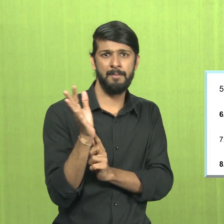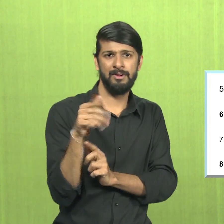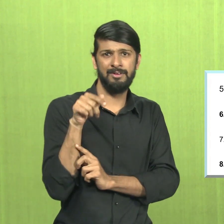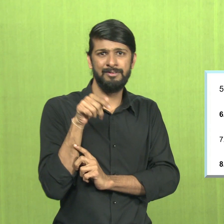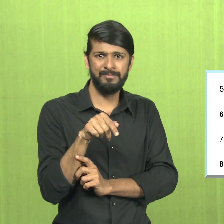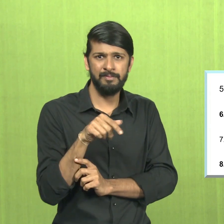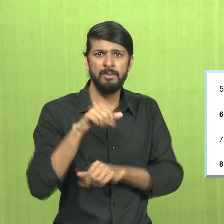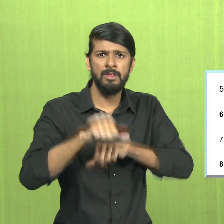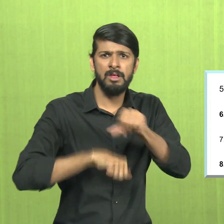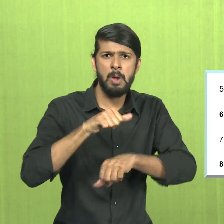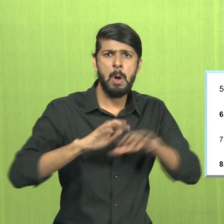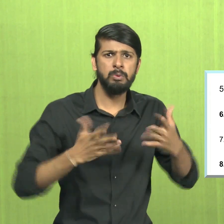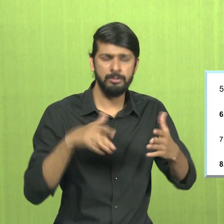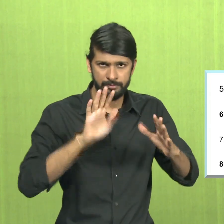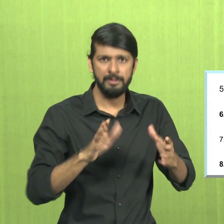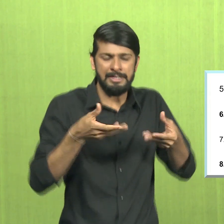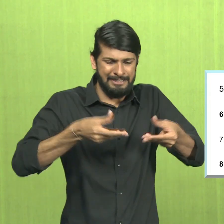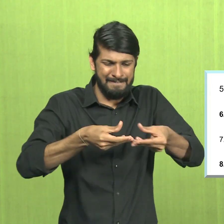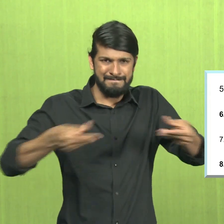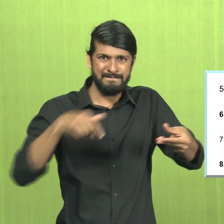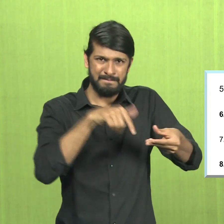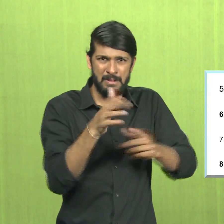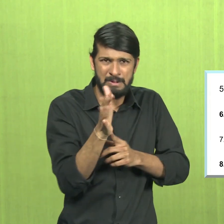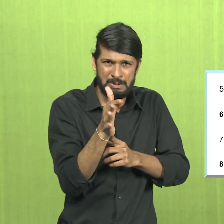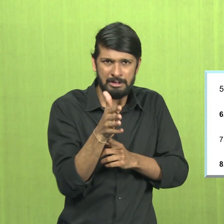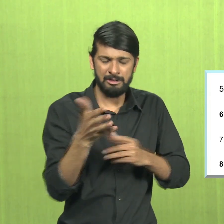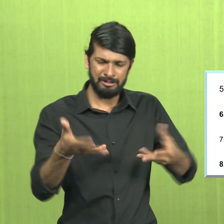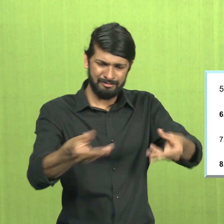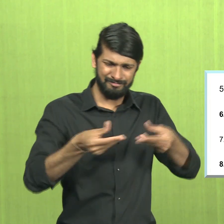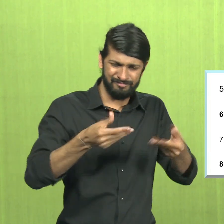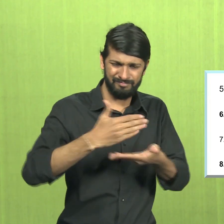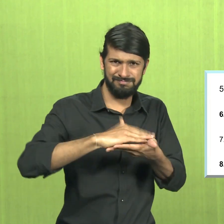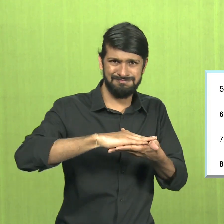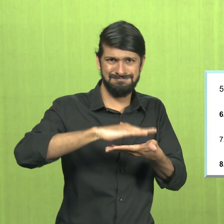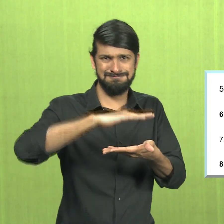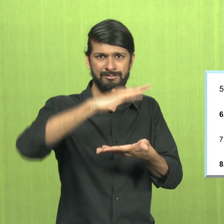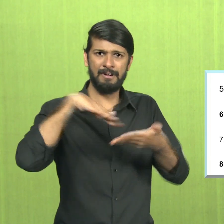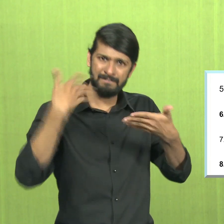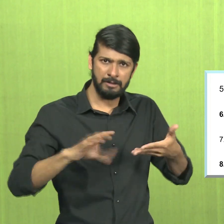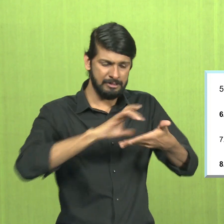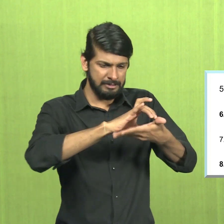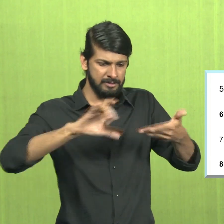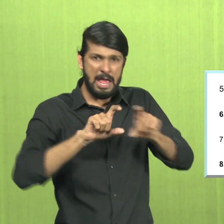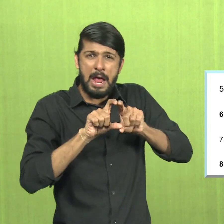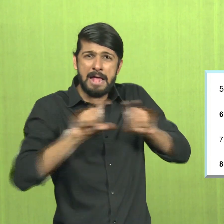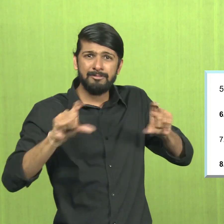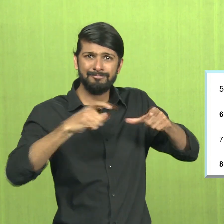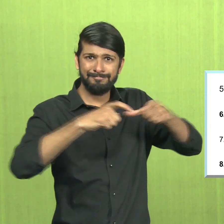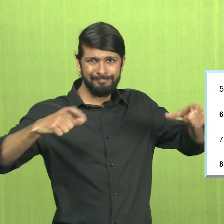थे पाल्म लीफ कि अ प्रोसेस व कि आफ्टर डिप्रेशन यूथ